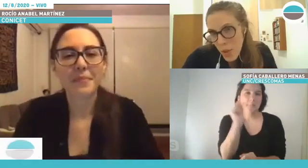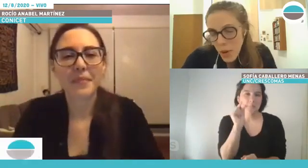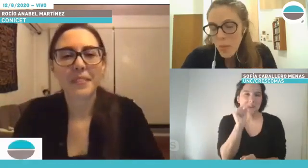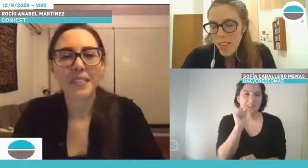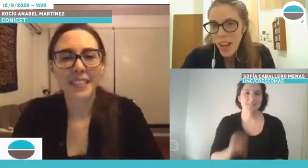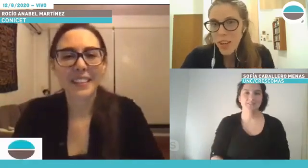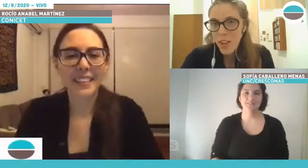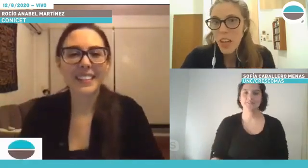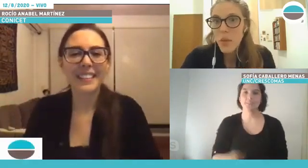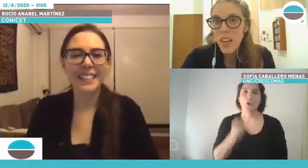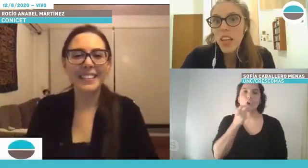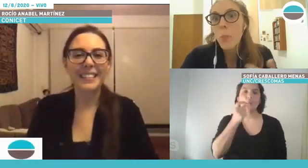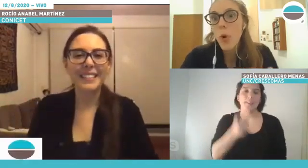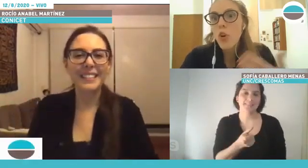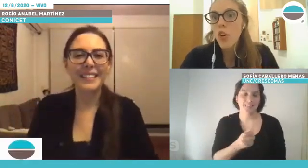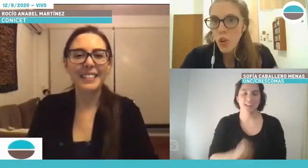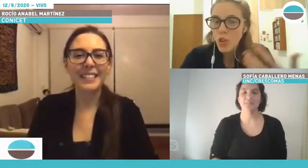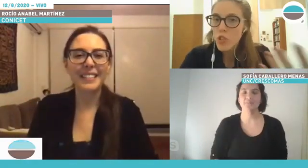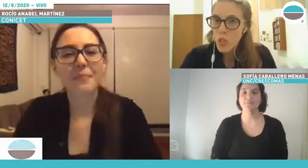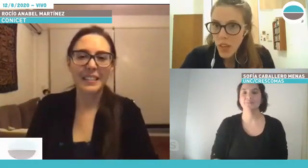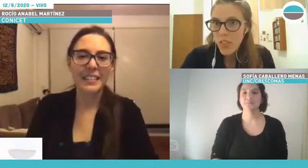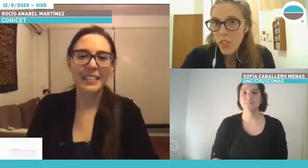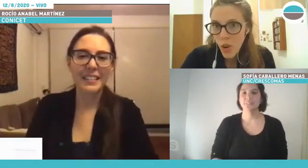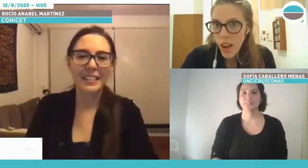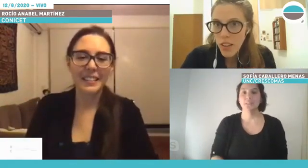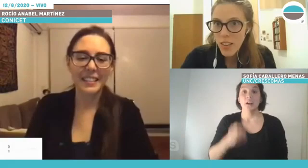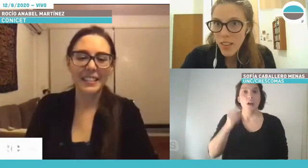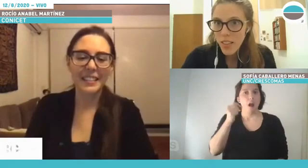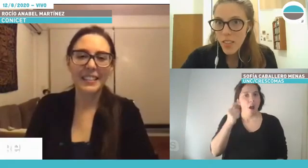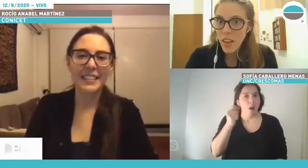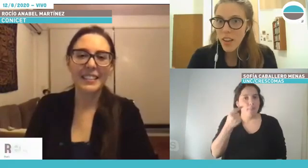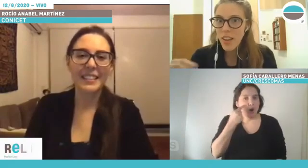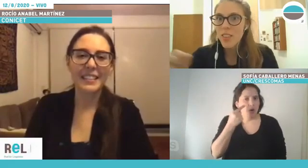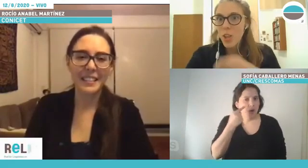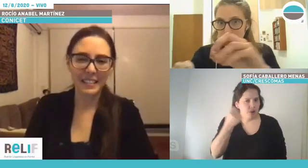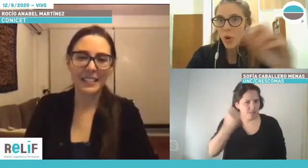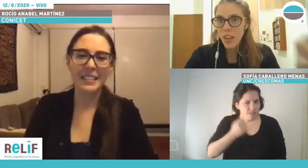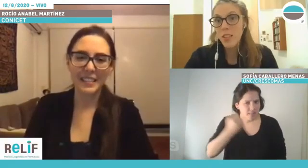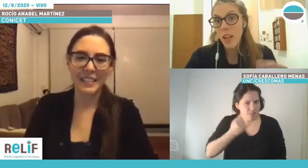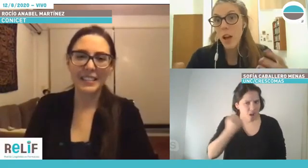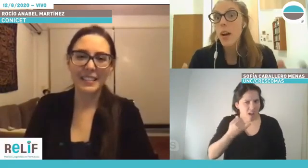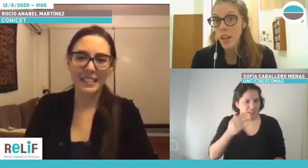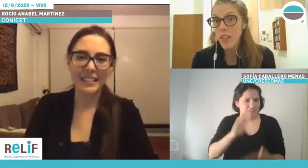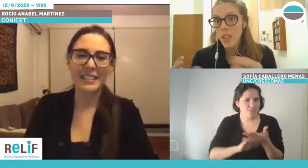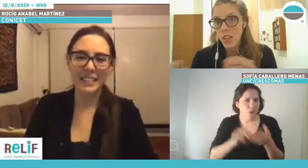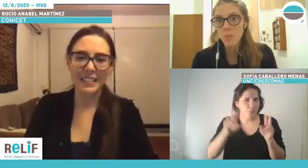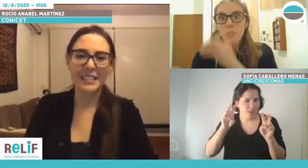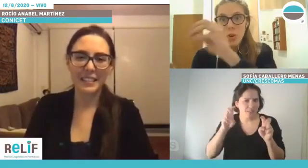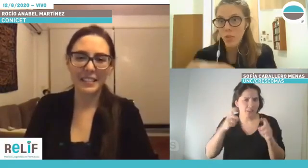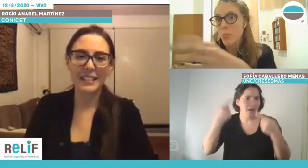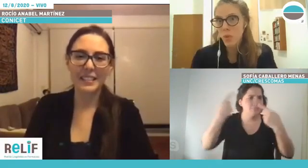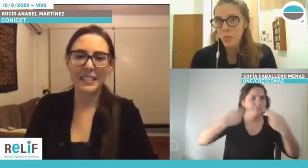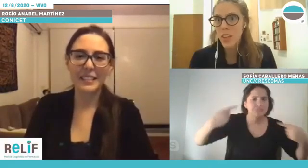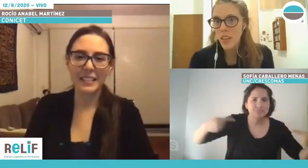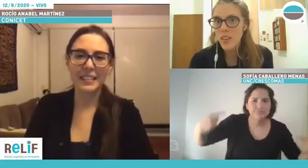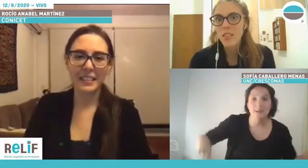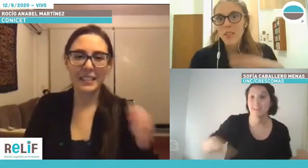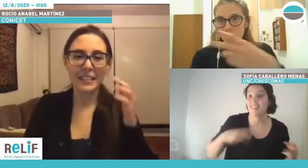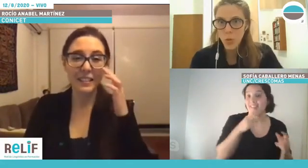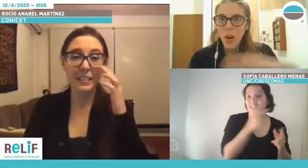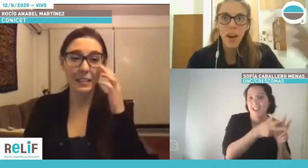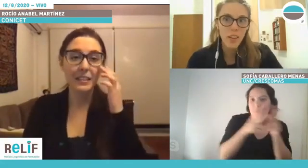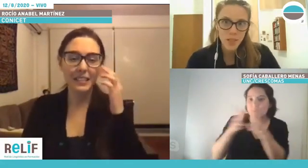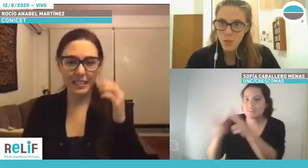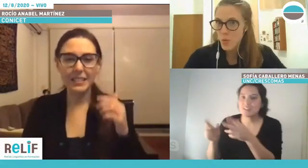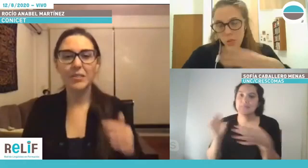un pequeño comentario que qué poco conocimiento hay de todas estas variantes por país,